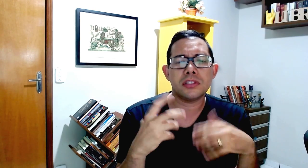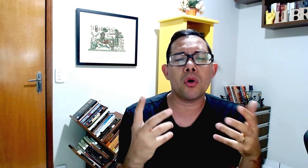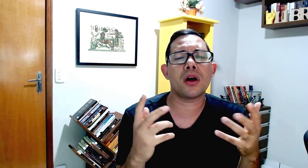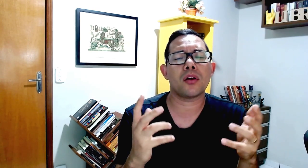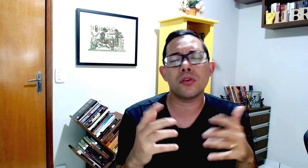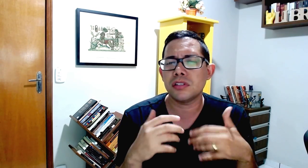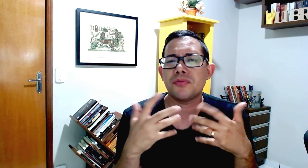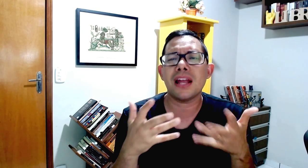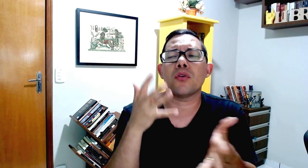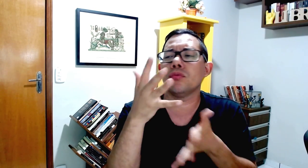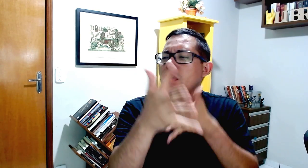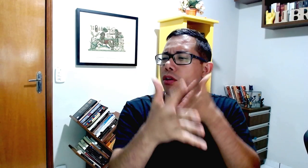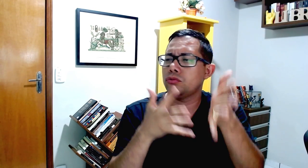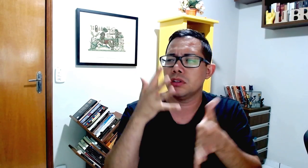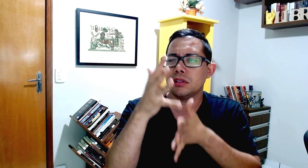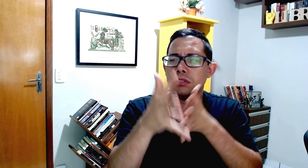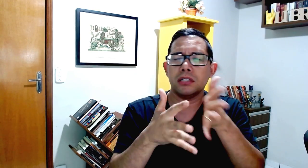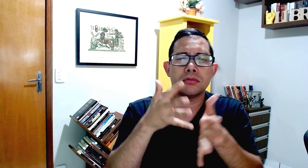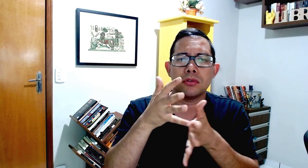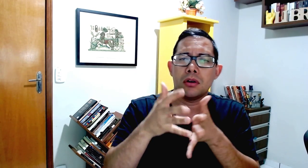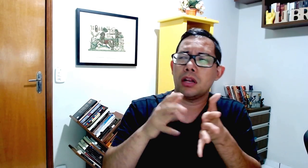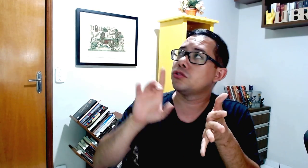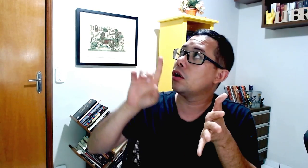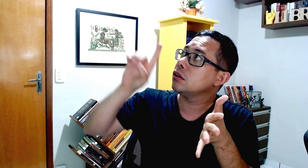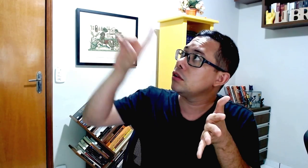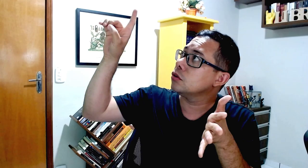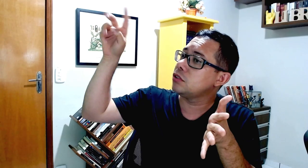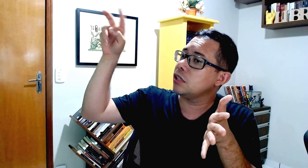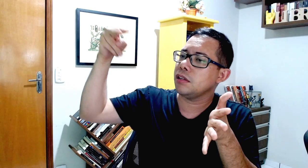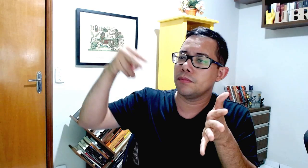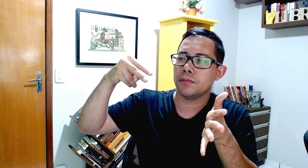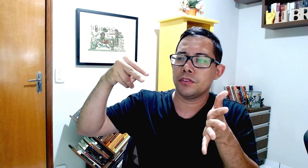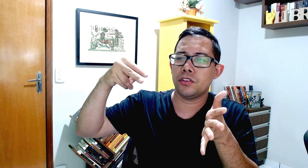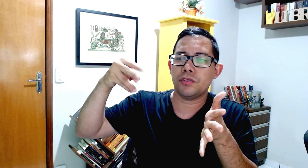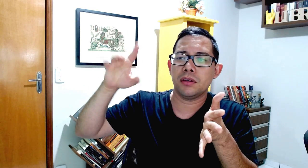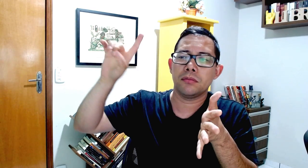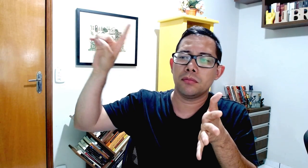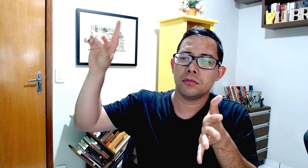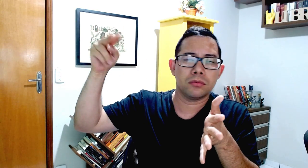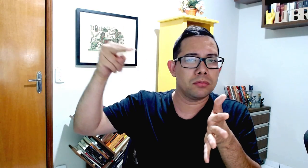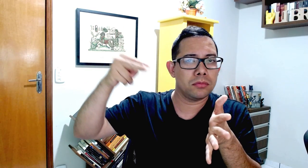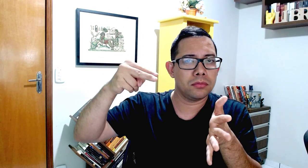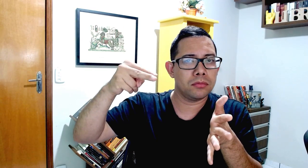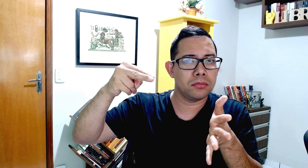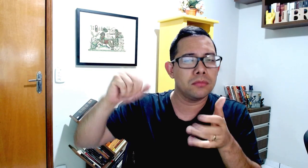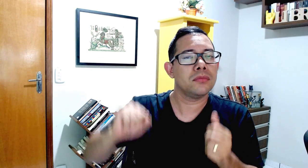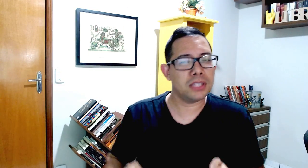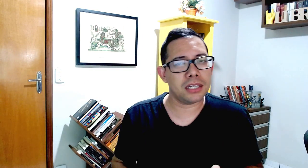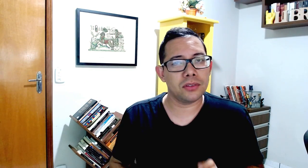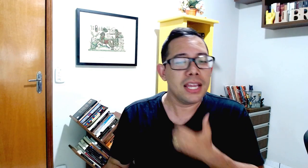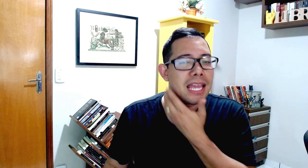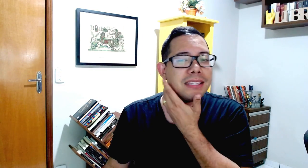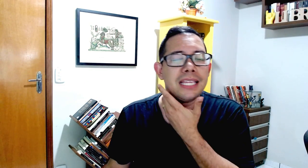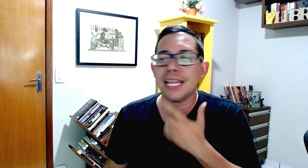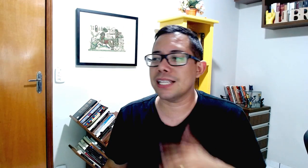enquanto o seu hora quando você fala com Deus olha só Deus ele te ver bom e até